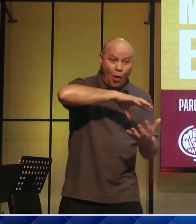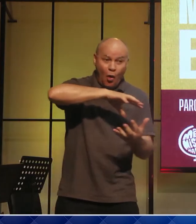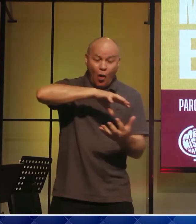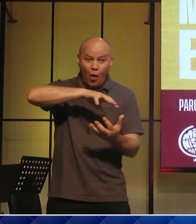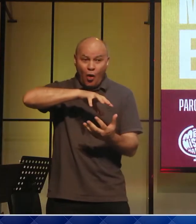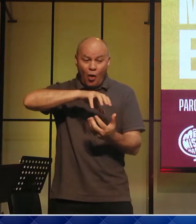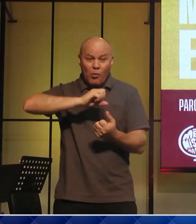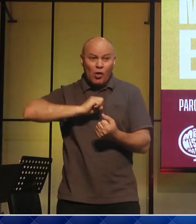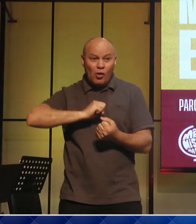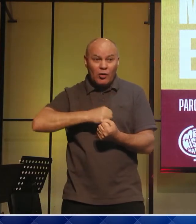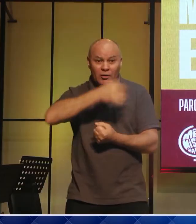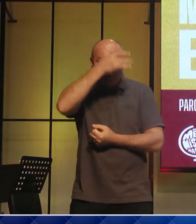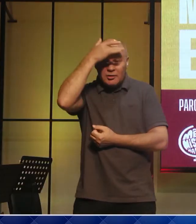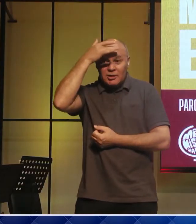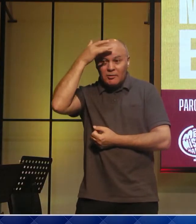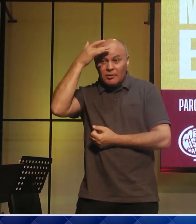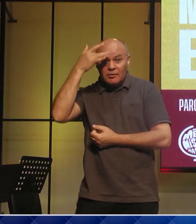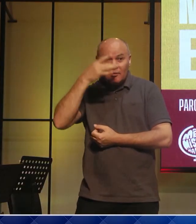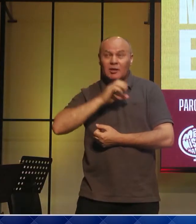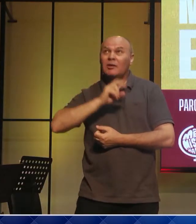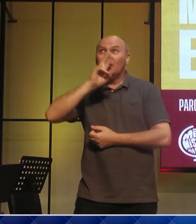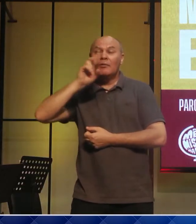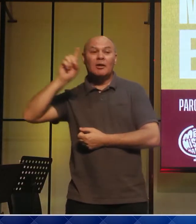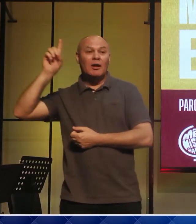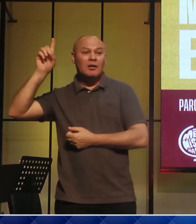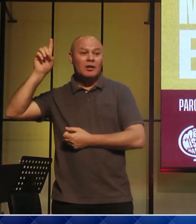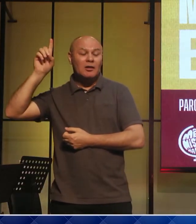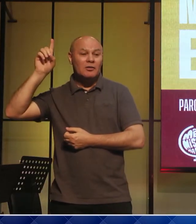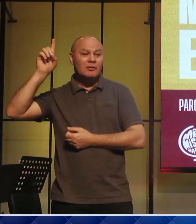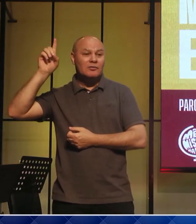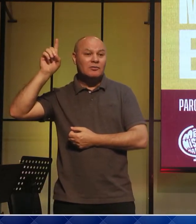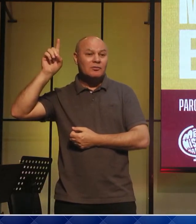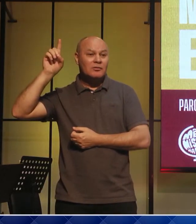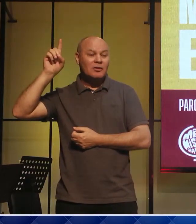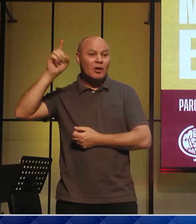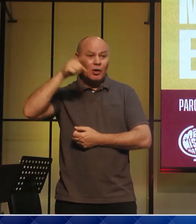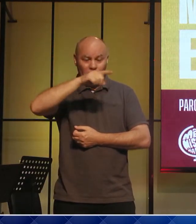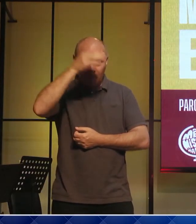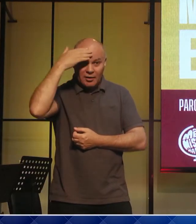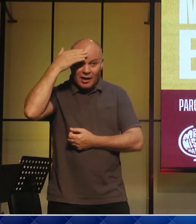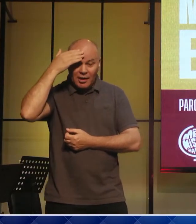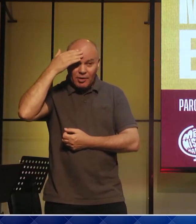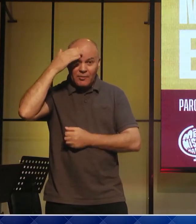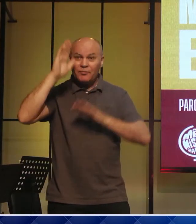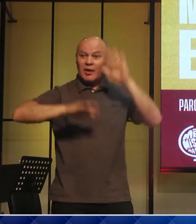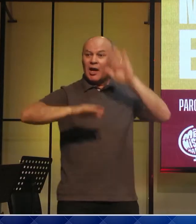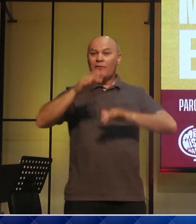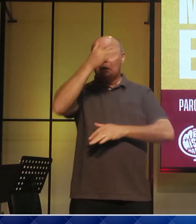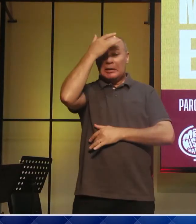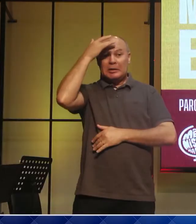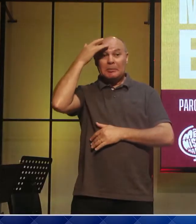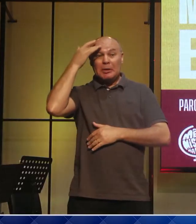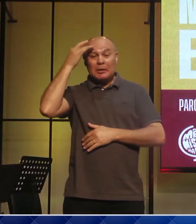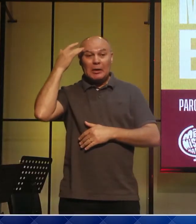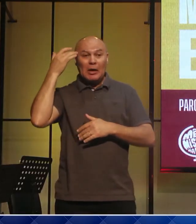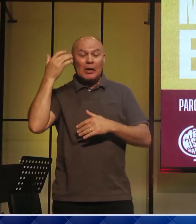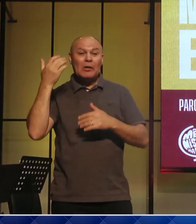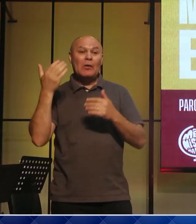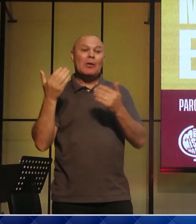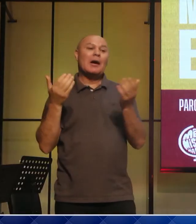Nós estamos numa época que a igreja está surpreendendo que o mundo nos odeia. Acho que essa igreja deixou de ler a Bíblia.